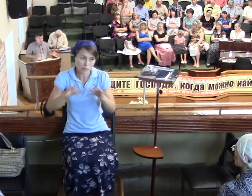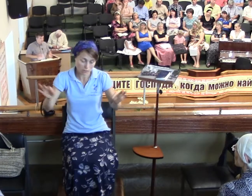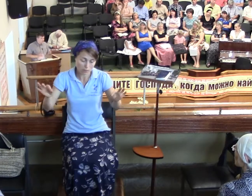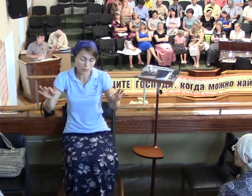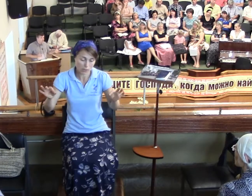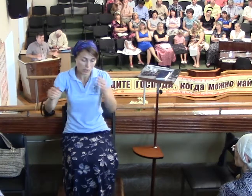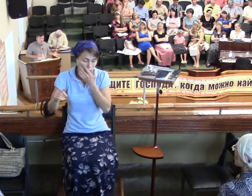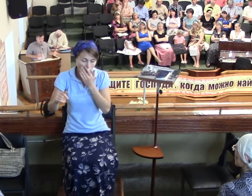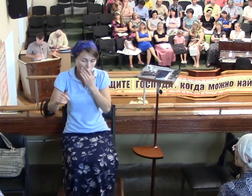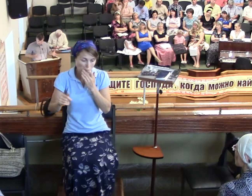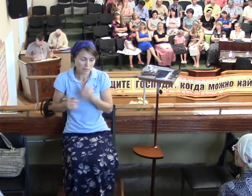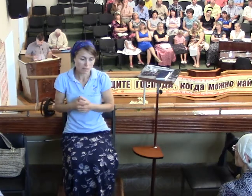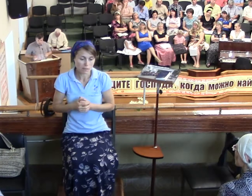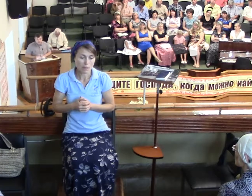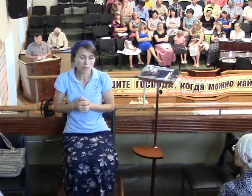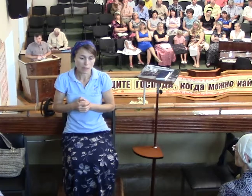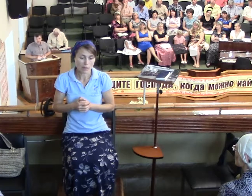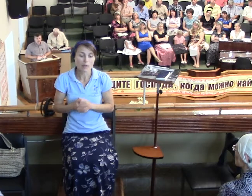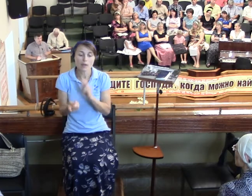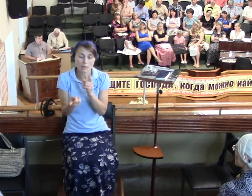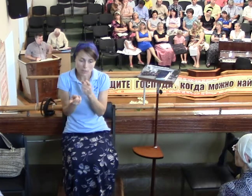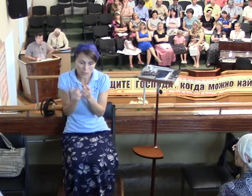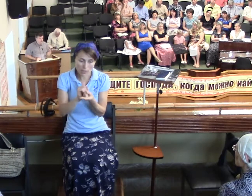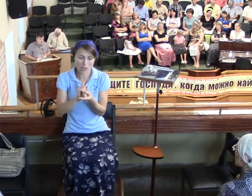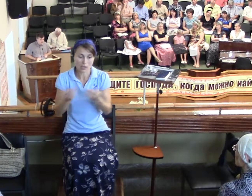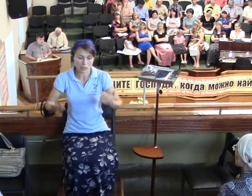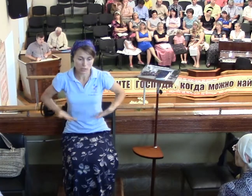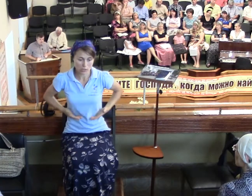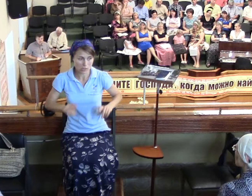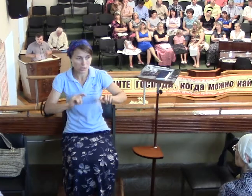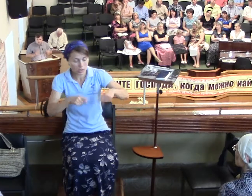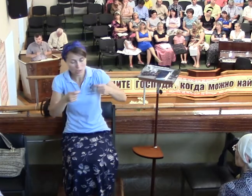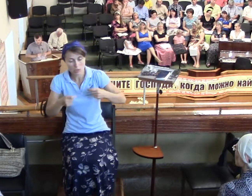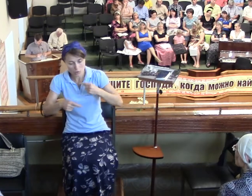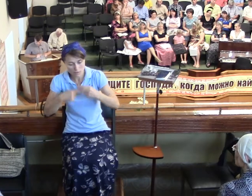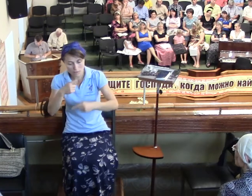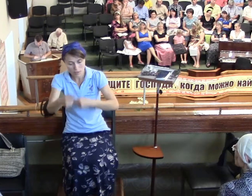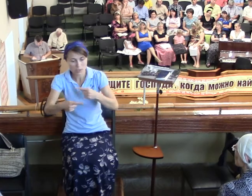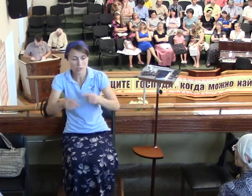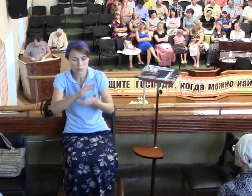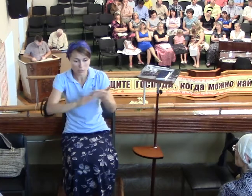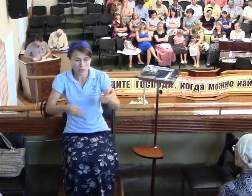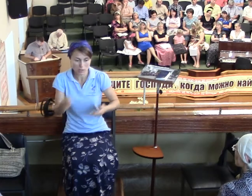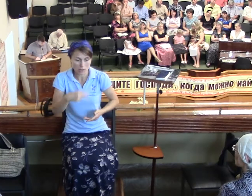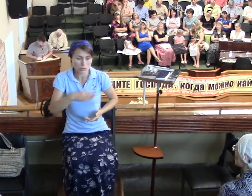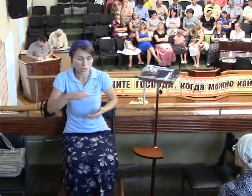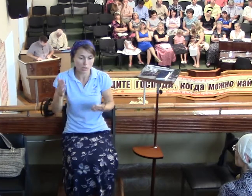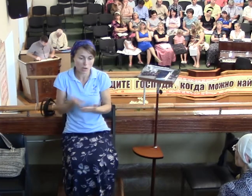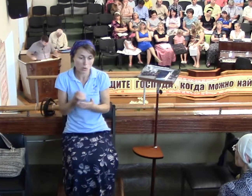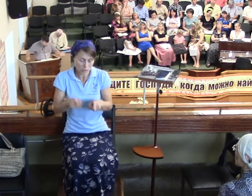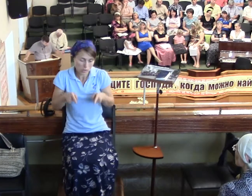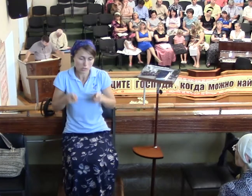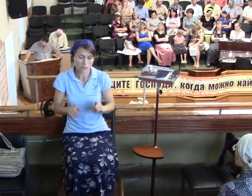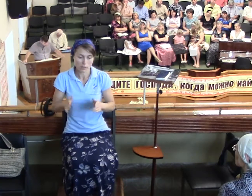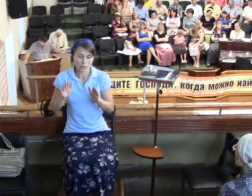привычек, может быть, еще чего-то, но Господь меняет жизнь, Господь дает вечное прощение. И душа обретает действительно покой